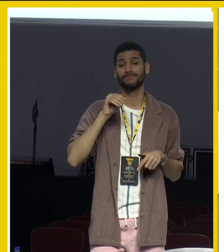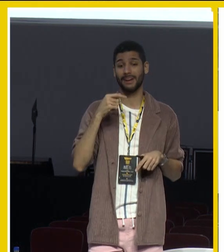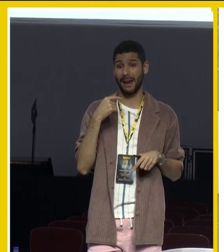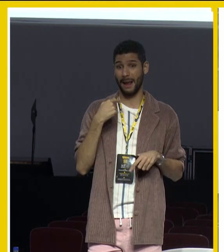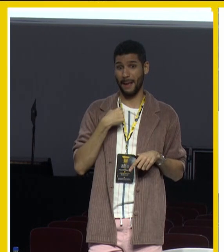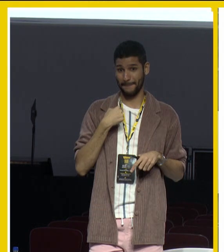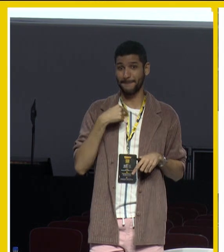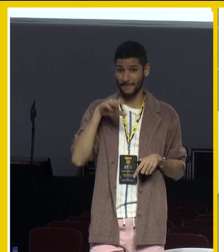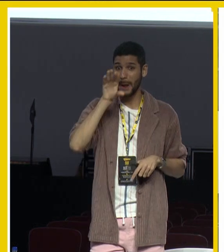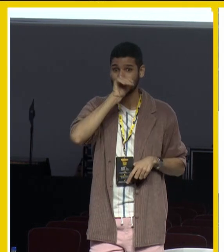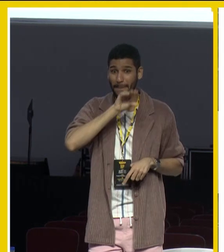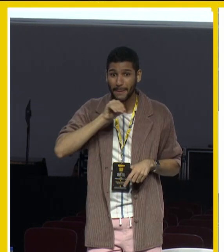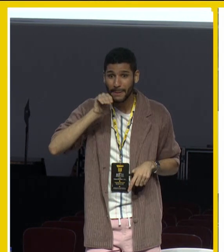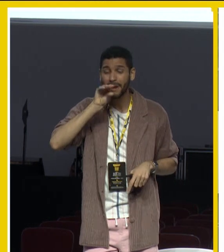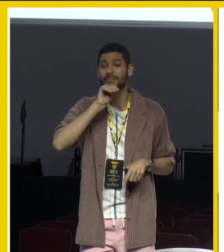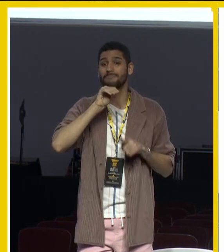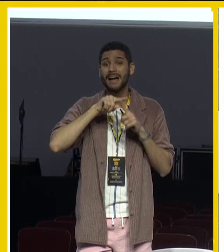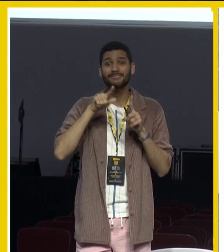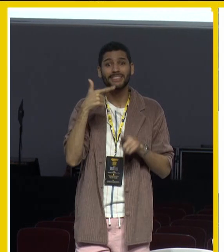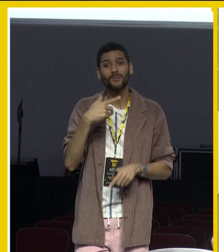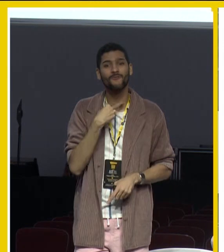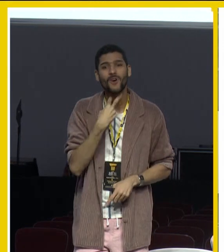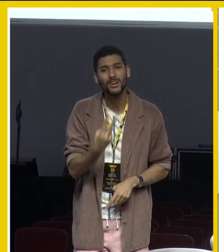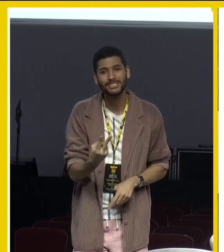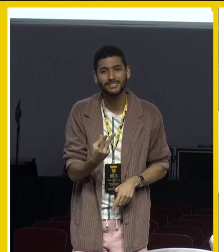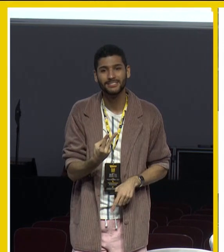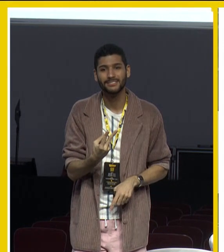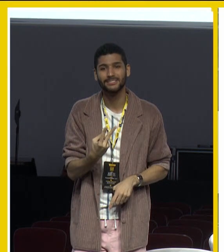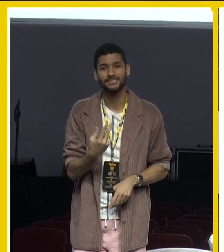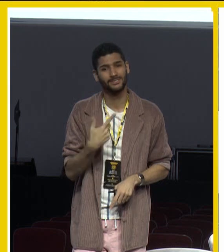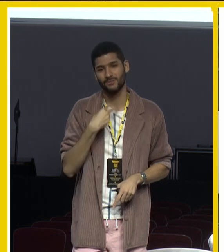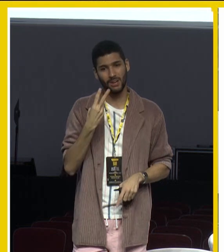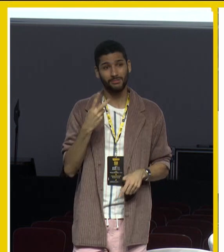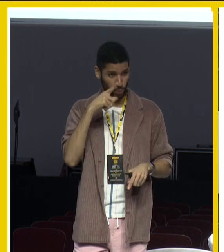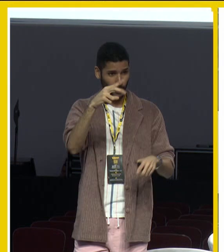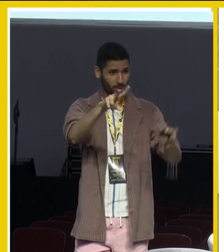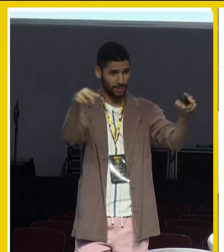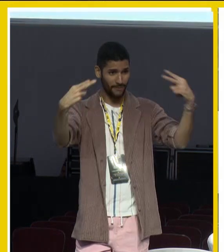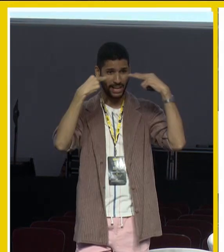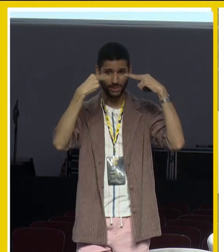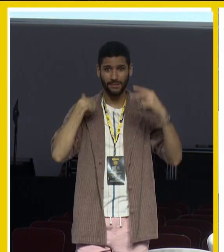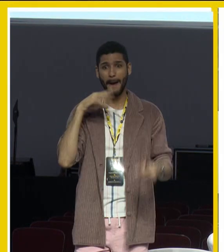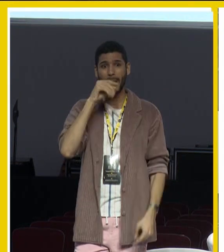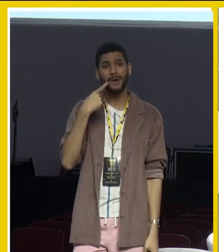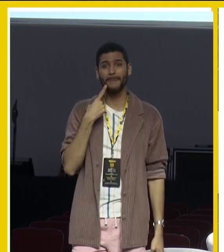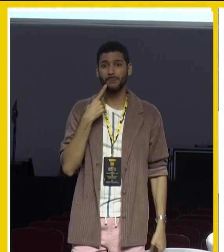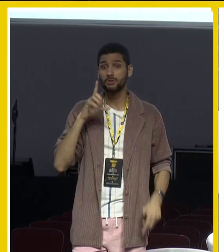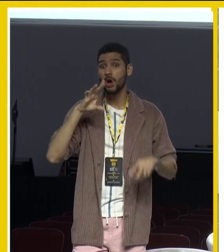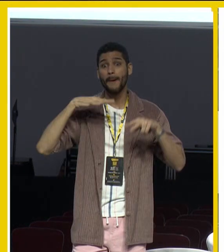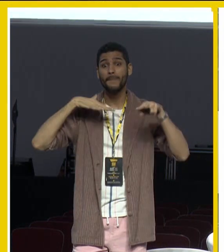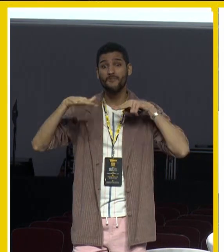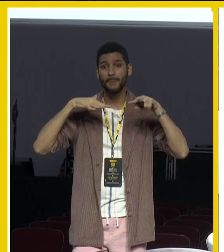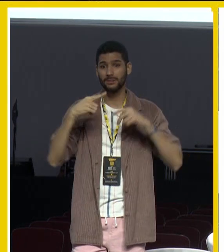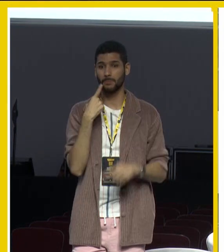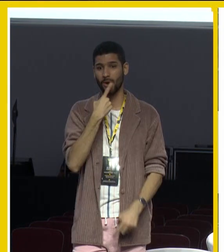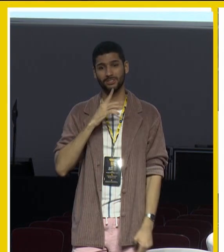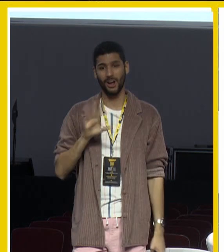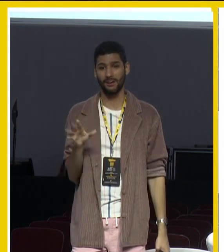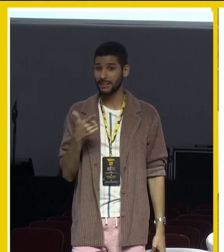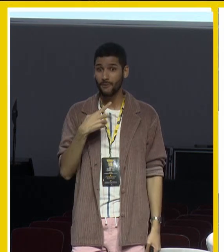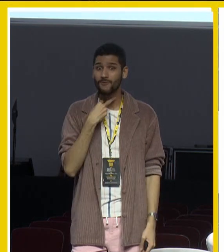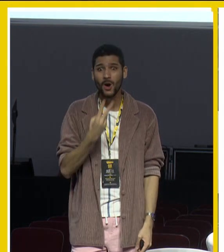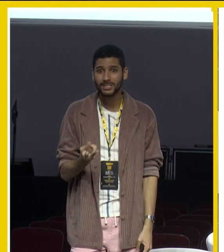canais e os meus vídeos fazendo é a organização não tinha voz era só o movimento da boca você está vendo que eu tô